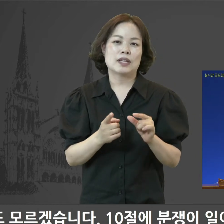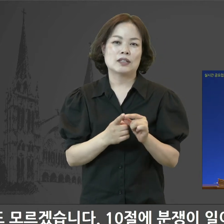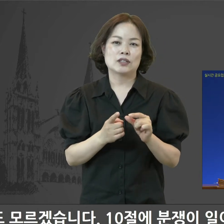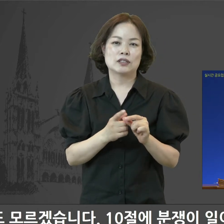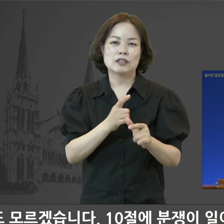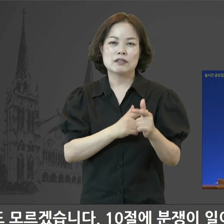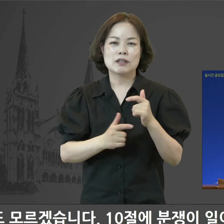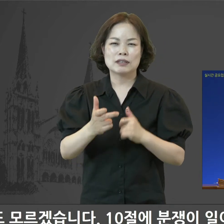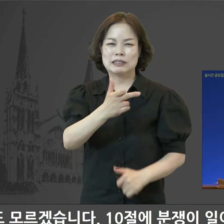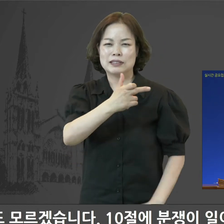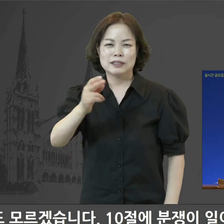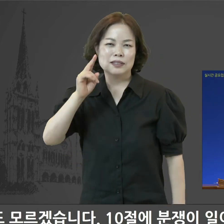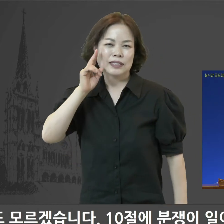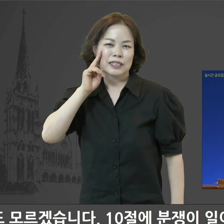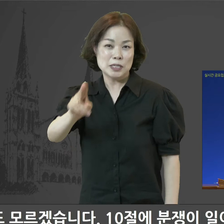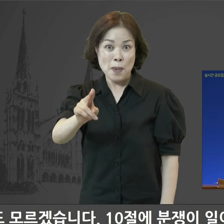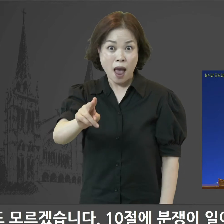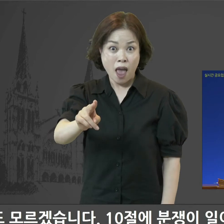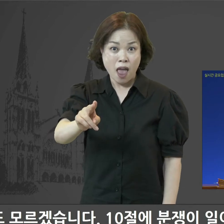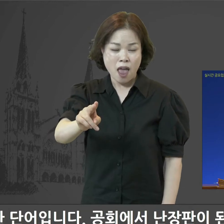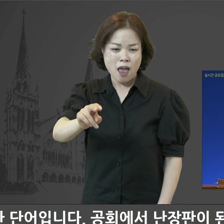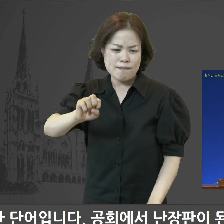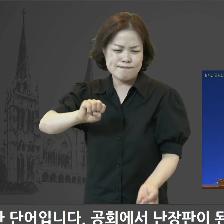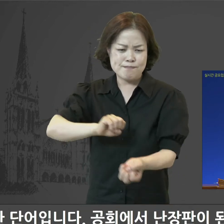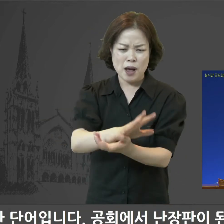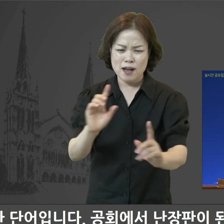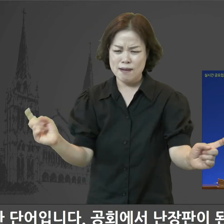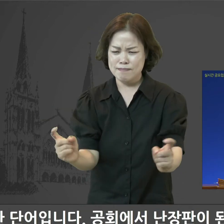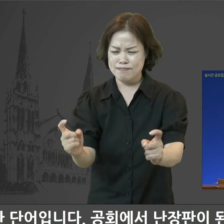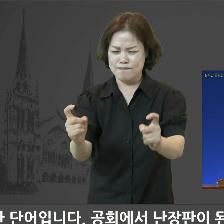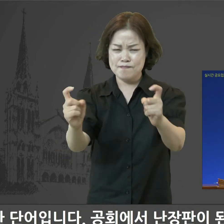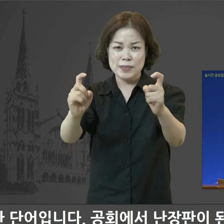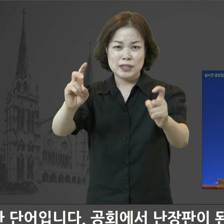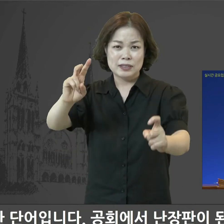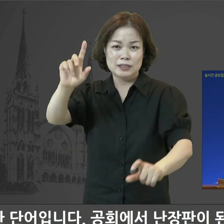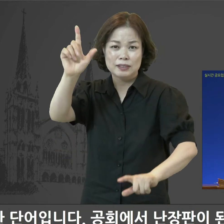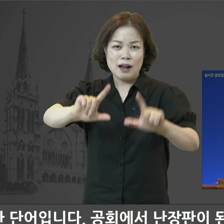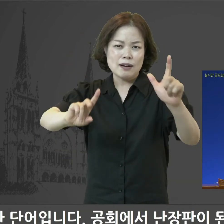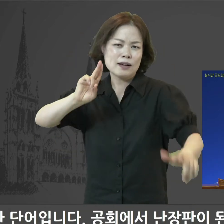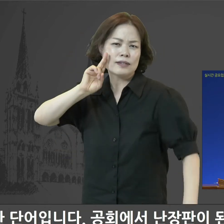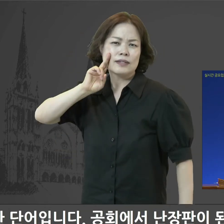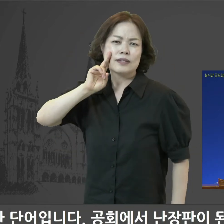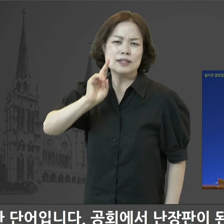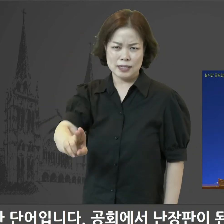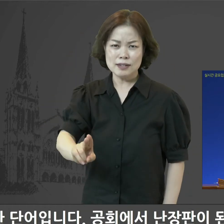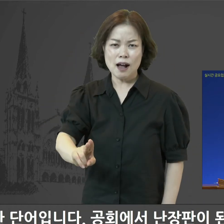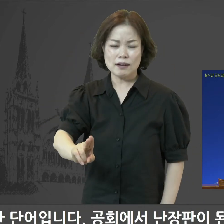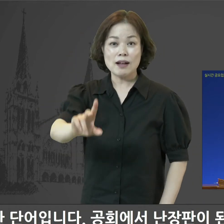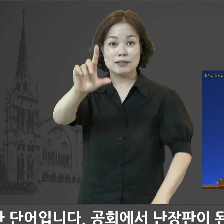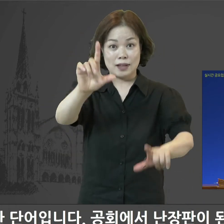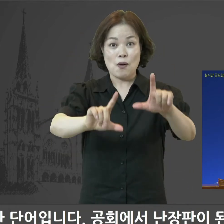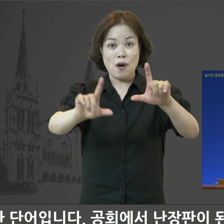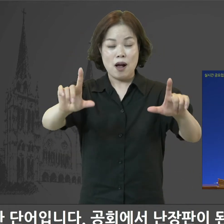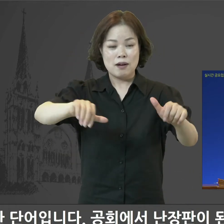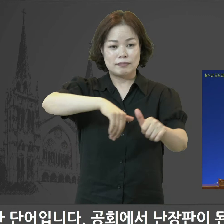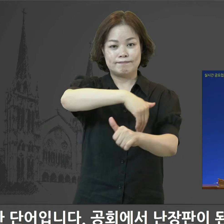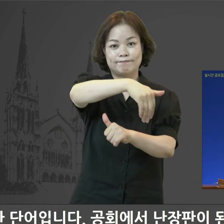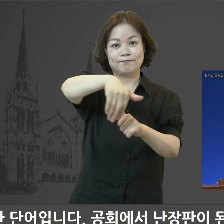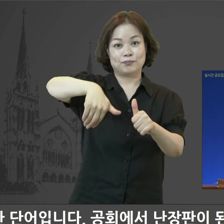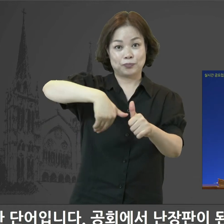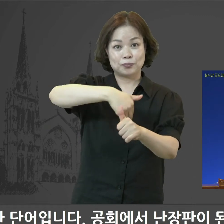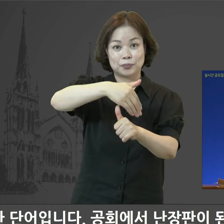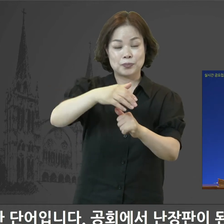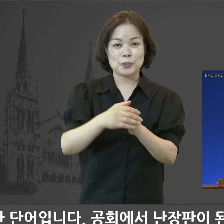더 큰, 더 이 사태가 심각한 경우에 여기 이제 분쟁이라는